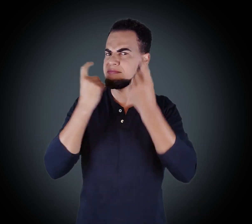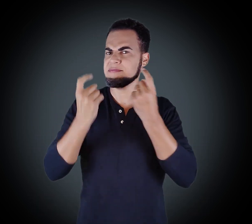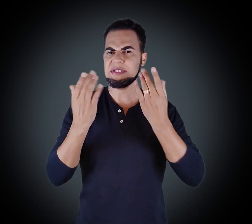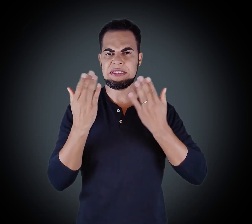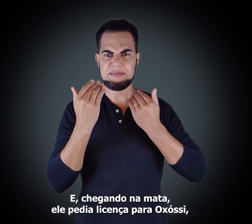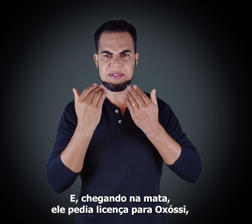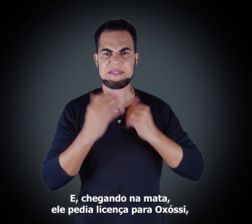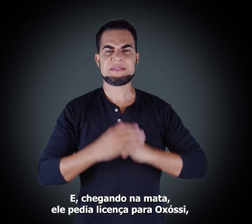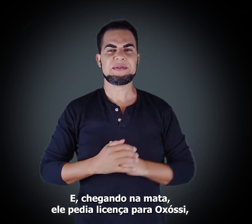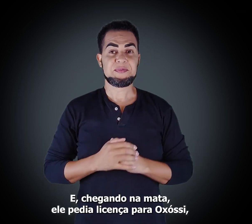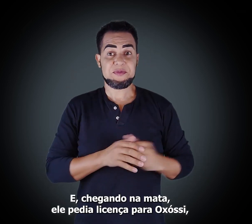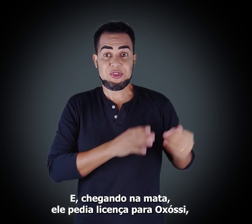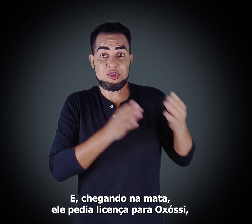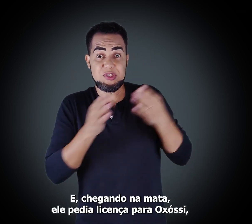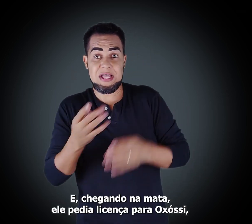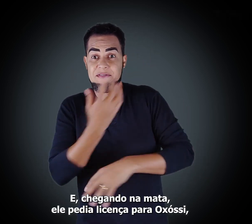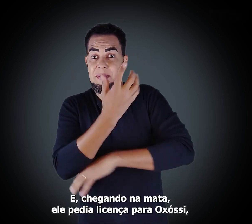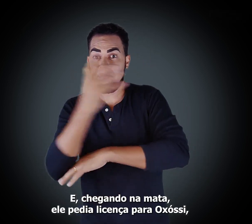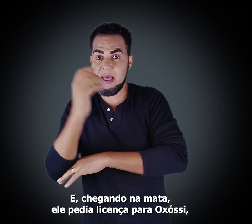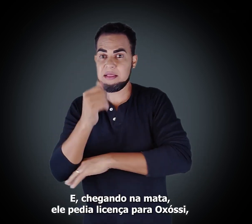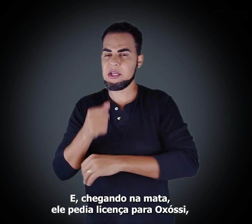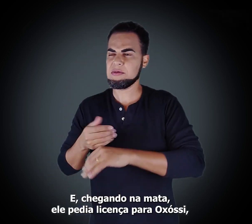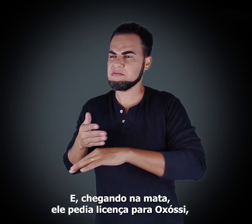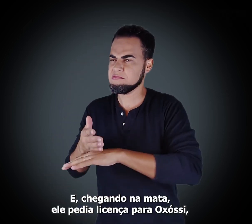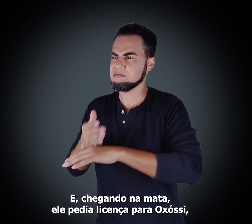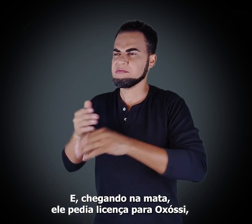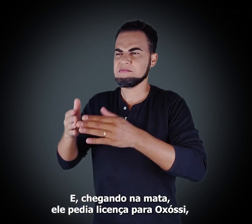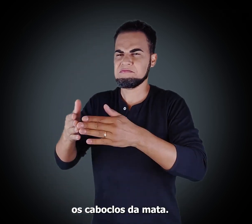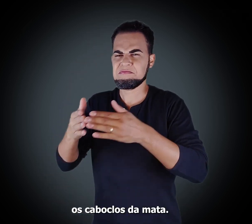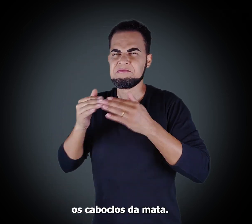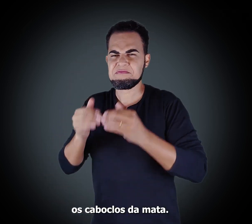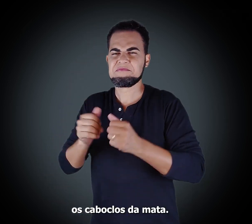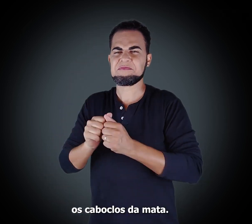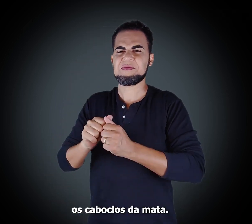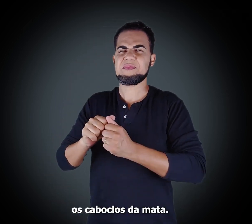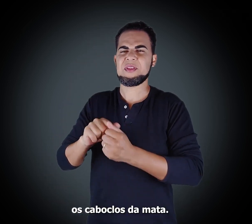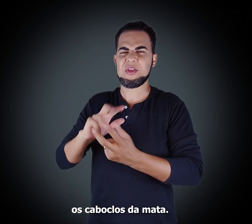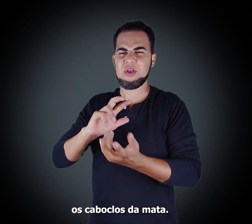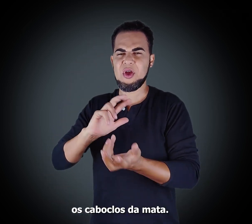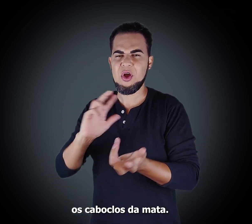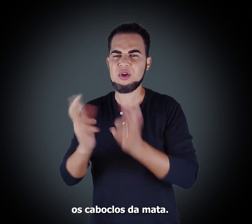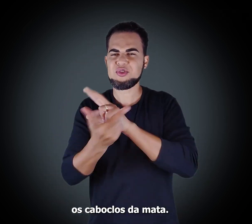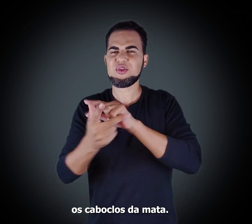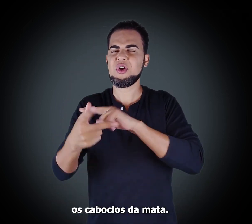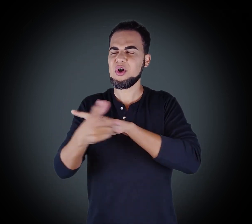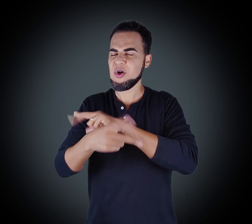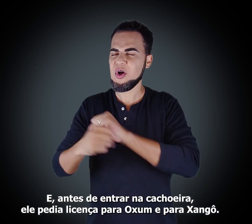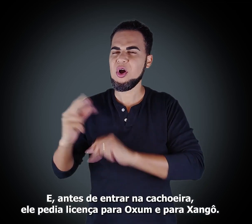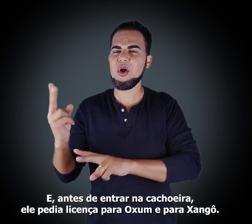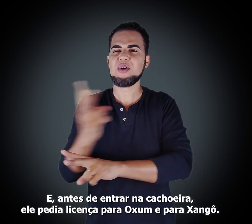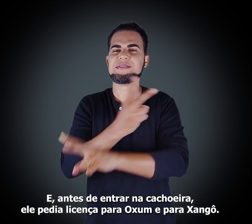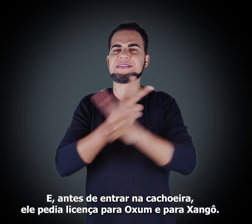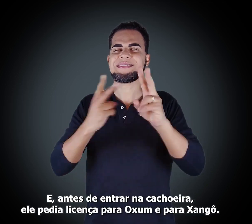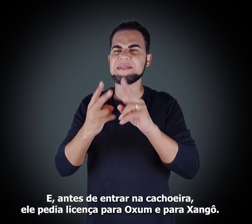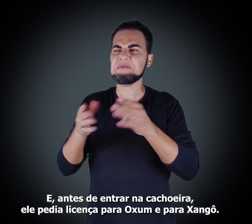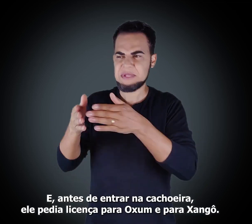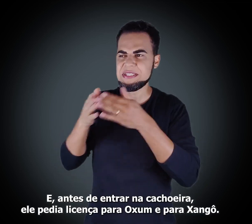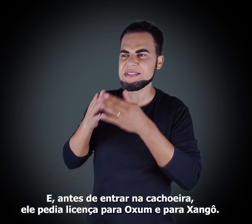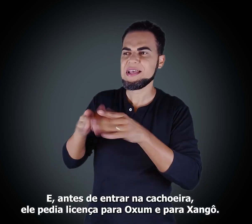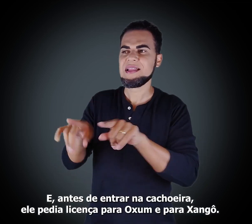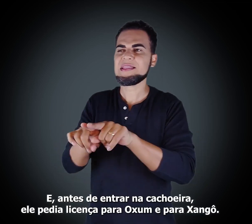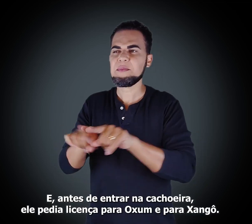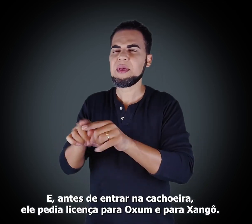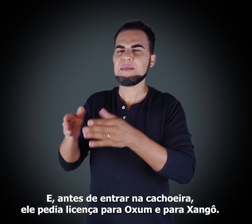alimentação. E chegando na mata, ele pedia licença, né, para o Oxóssi, os caboclos da mata. E antes de entrar